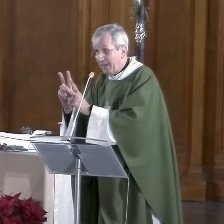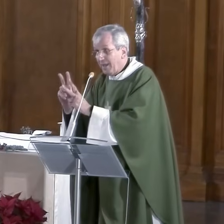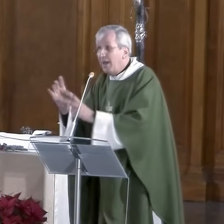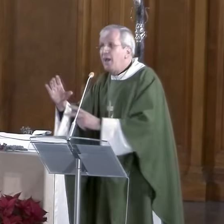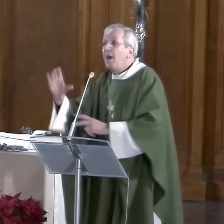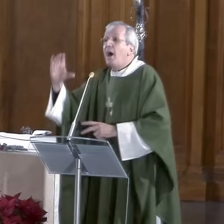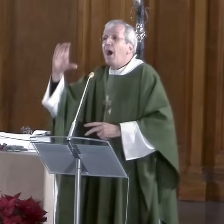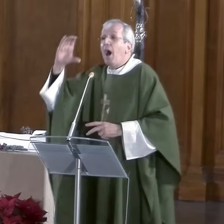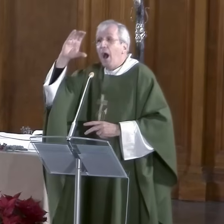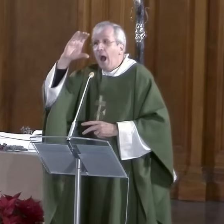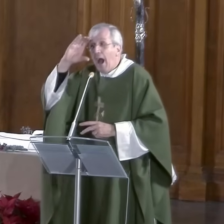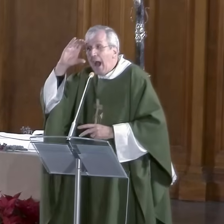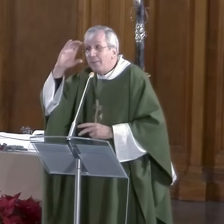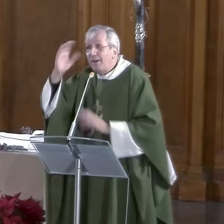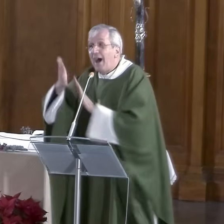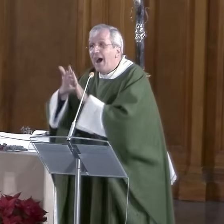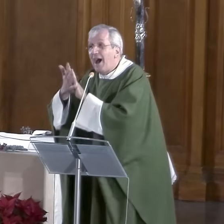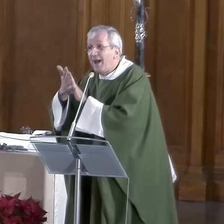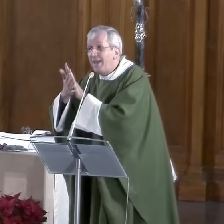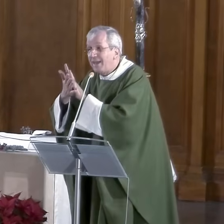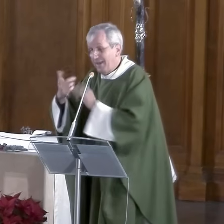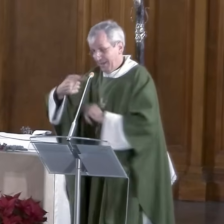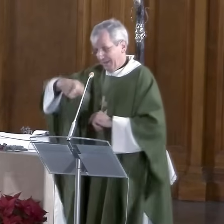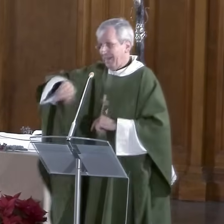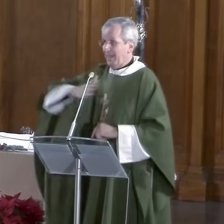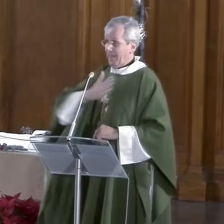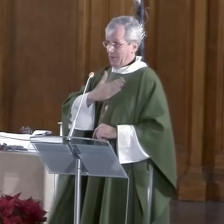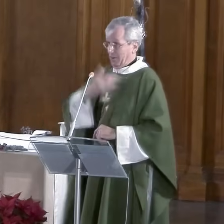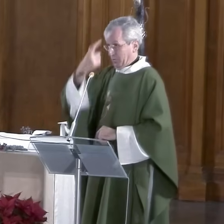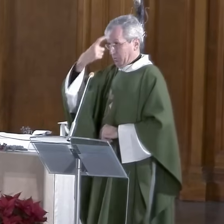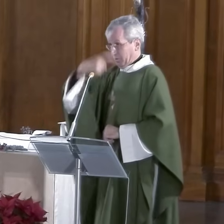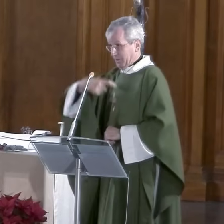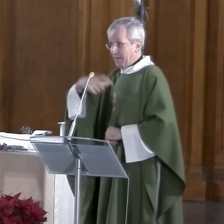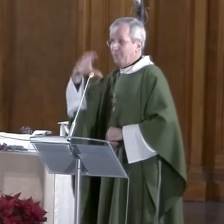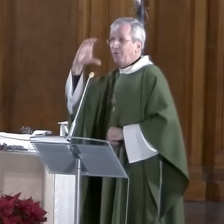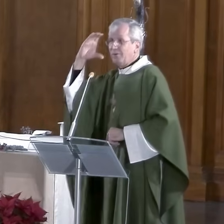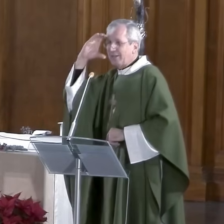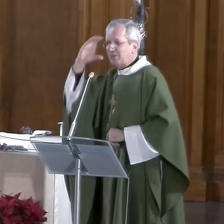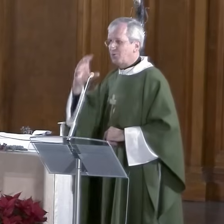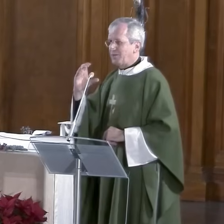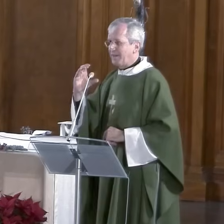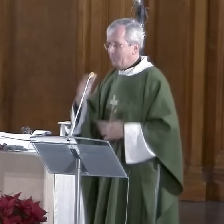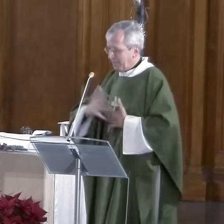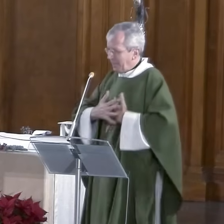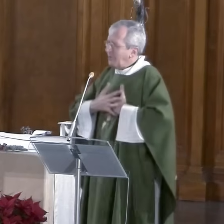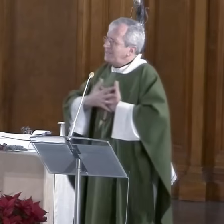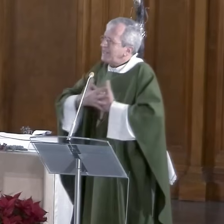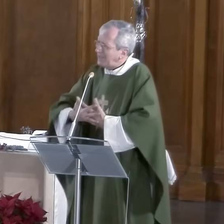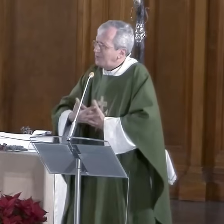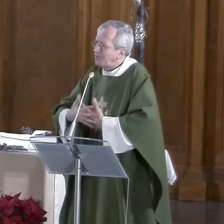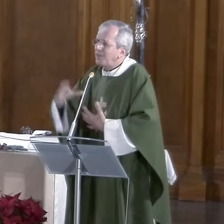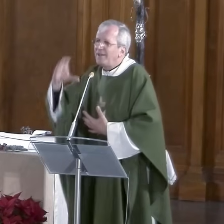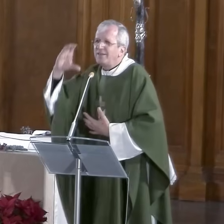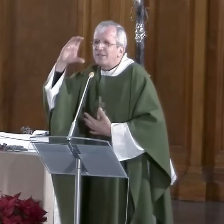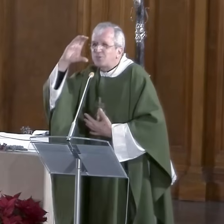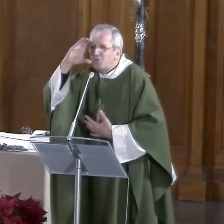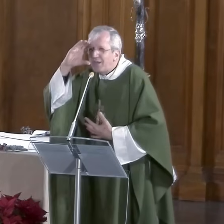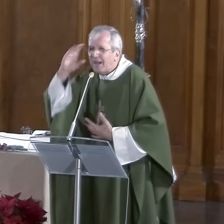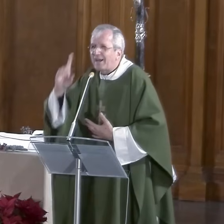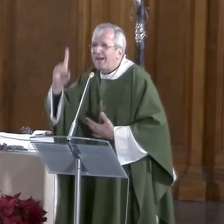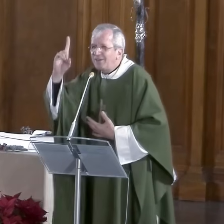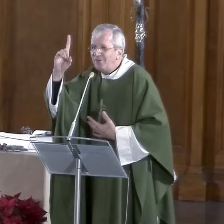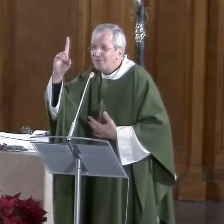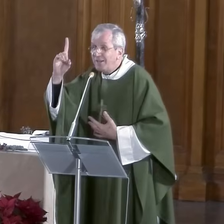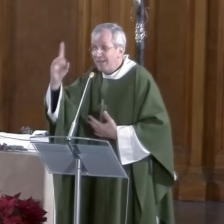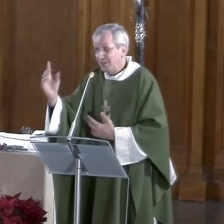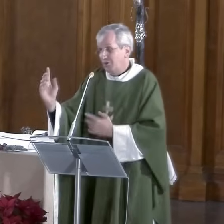Responde. Habla, que tu siervo te escucha. Y con esa actitud de escuchar